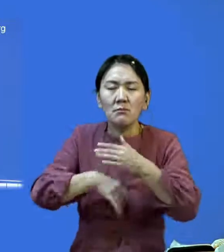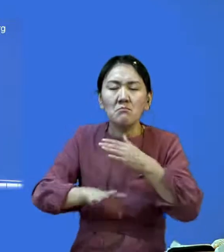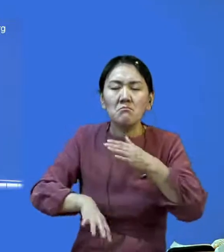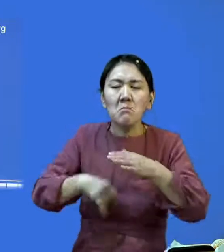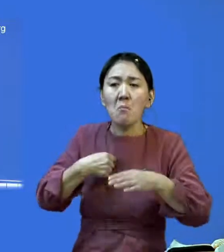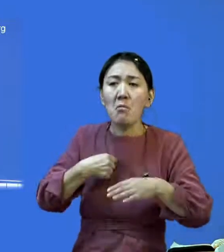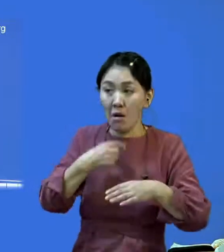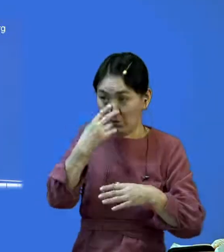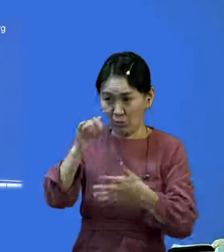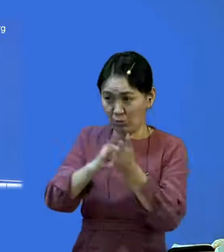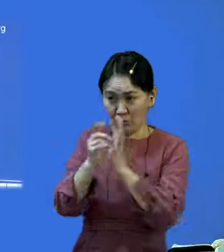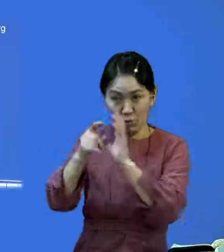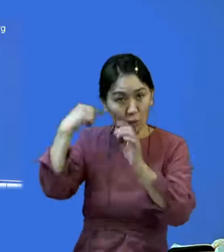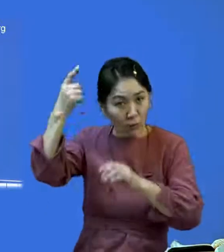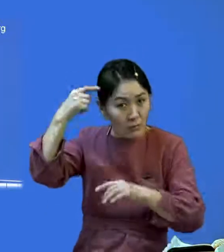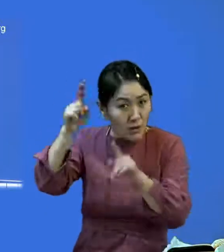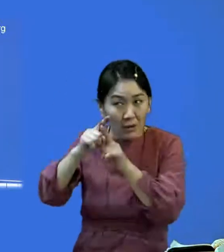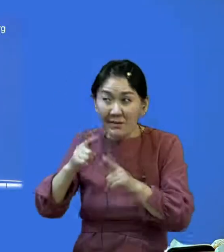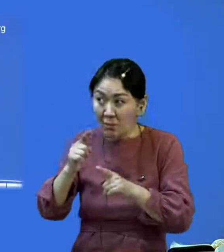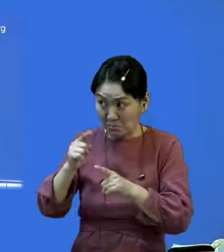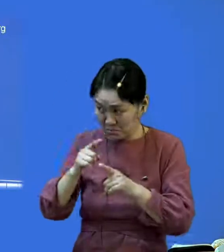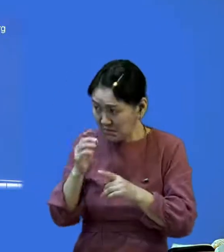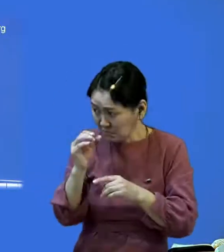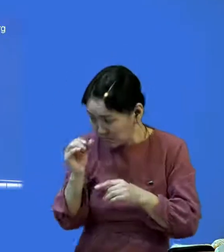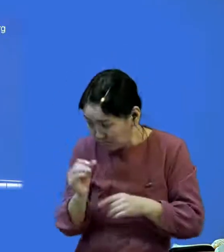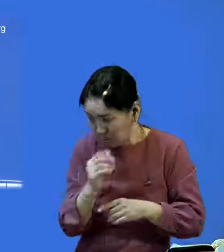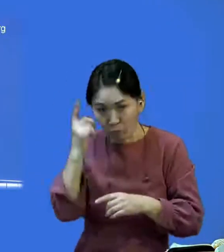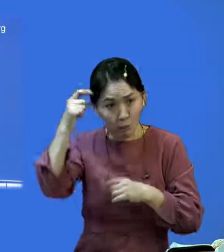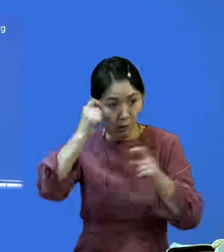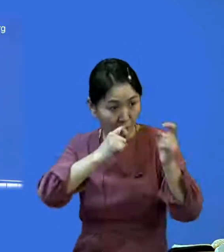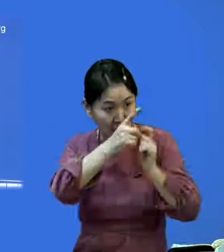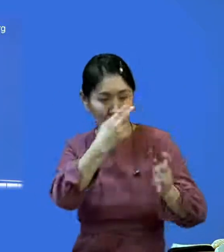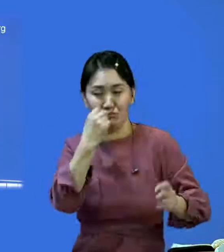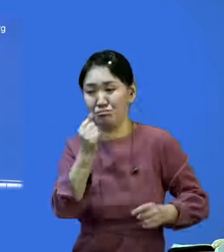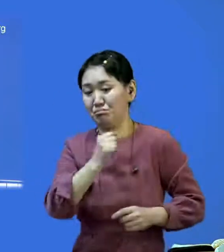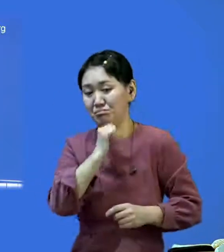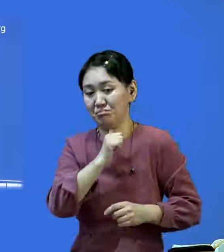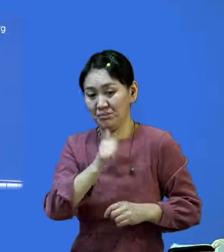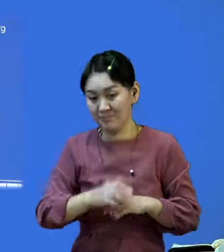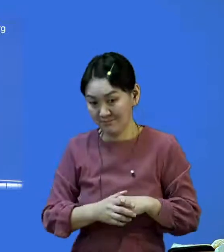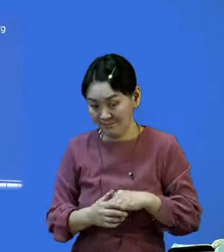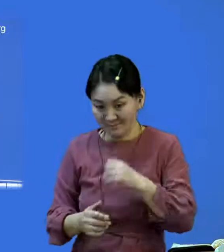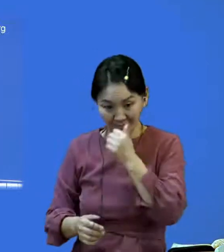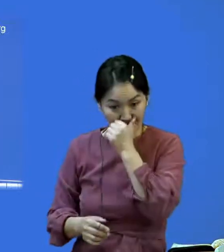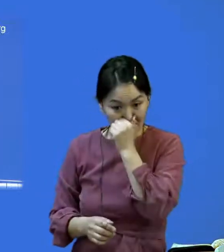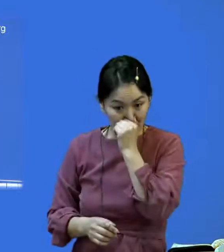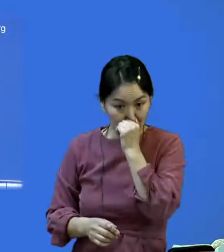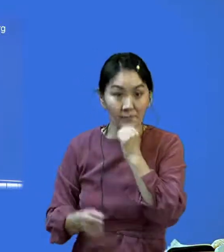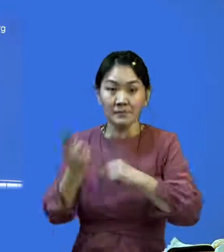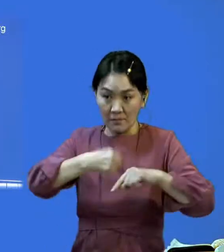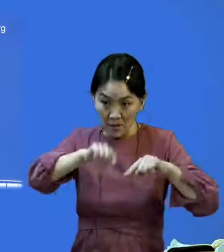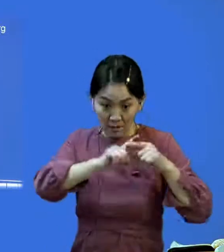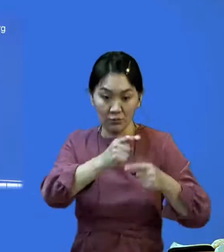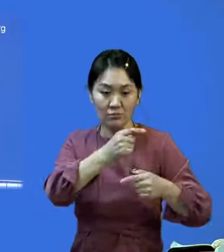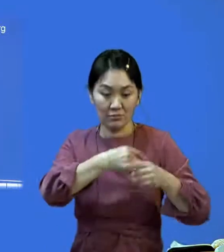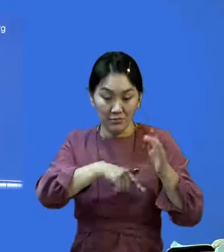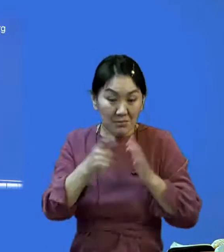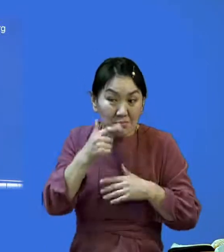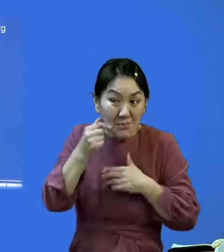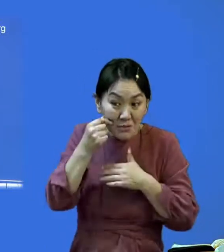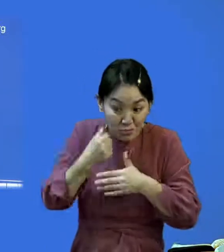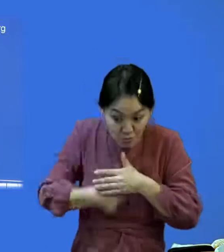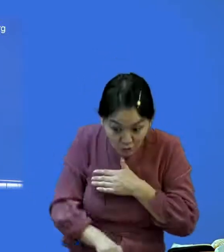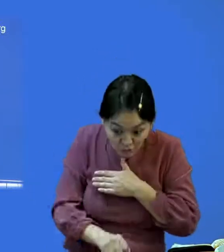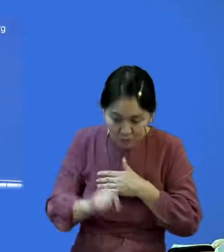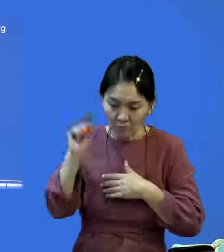Махоторо нэг удаа төржгаад одоо бол бурхны хүүхэд болоо дахин нэг удаа төрсөө. Нэг чи born again хоёр удаа дахин төрлөө л гэсэн үг байхгүй ингээд тө